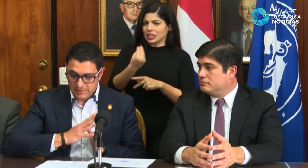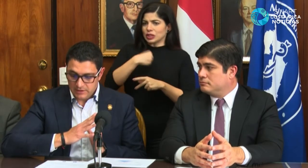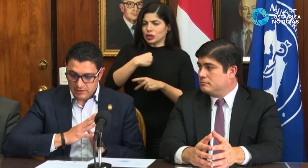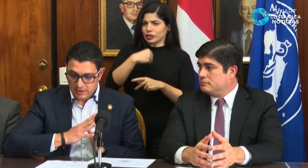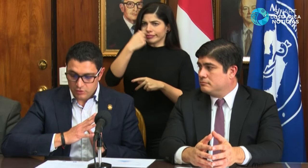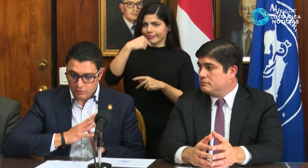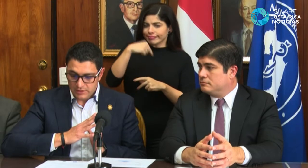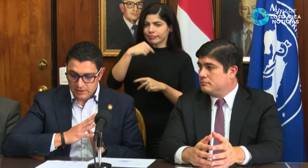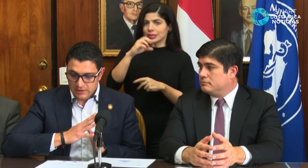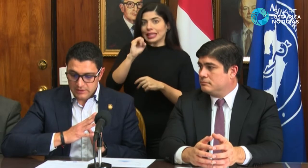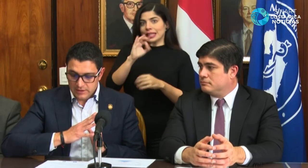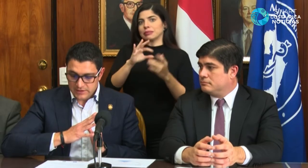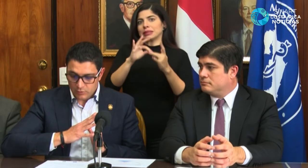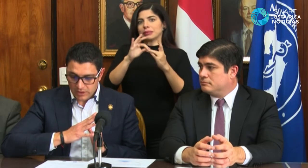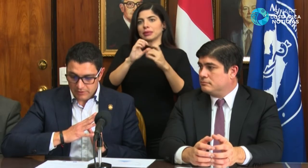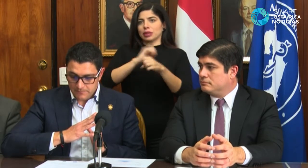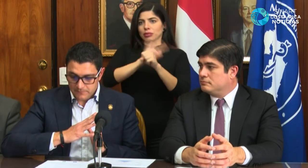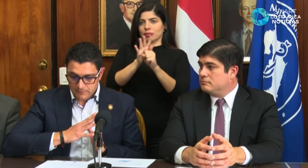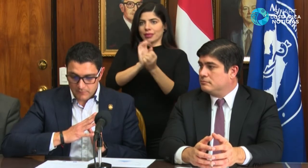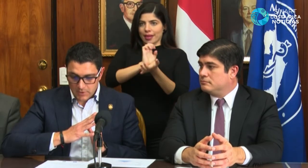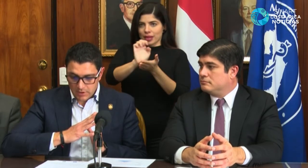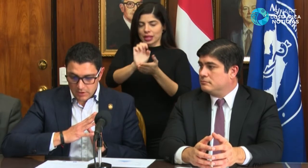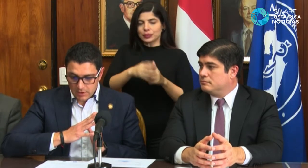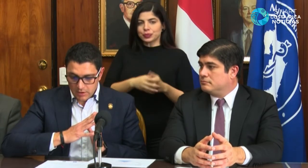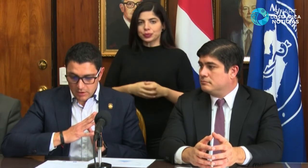y obviamente del COVID-19.